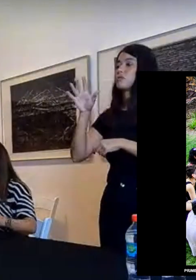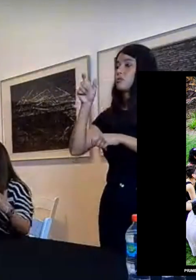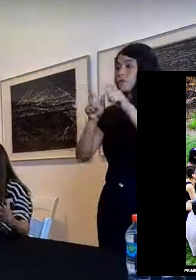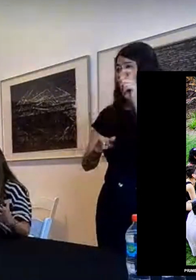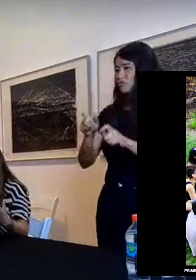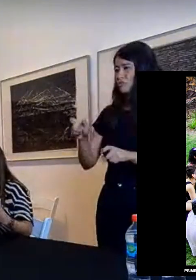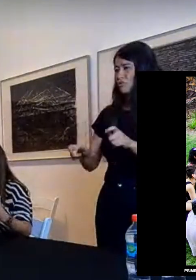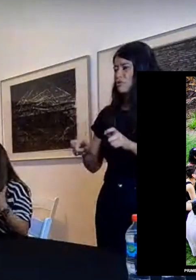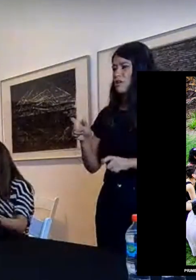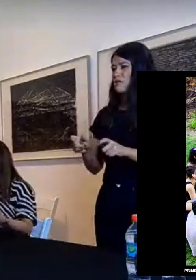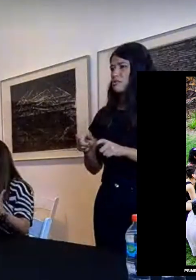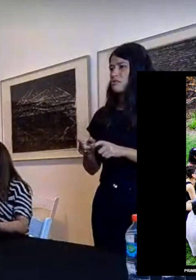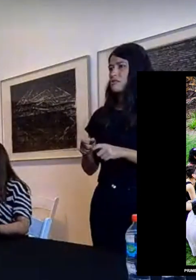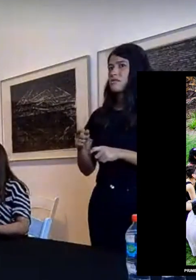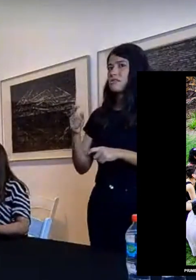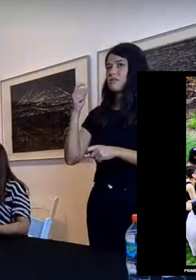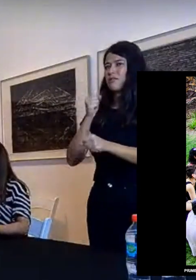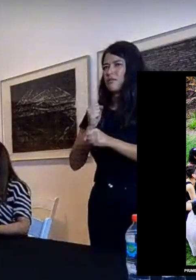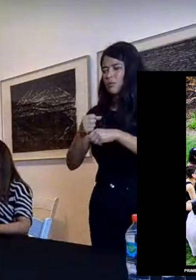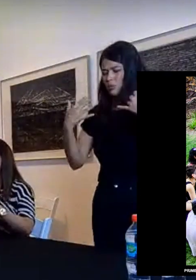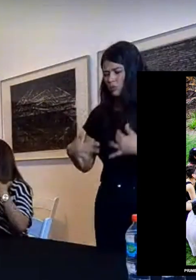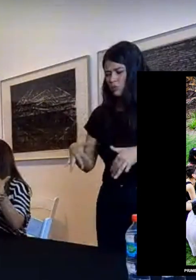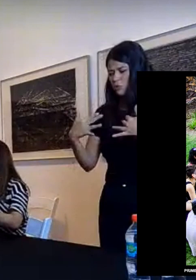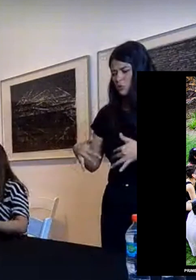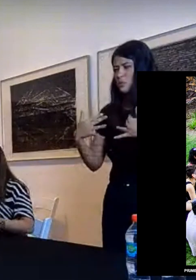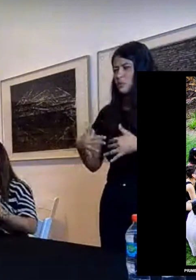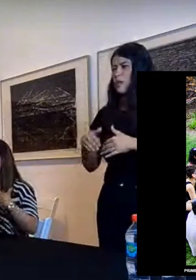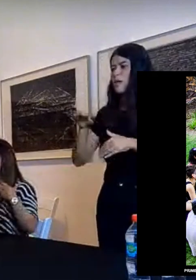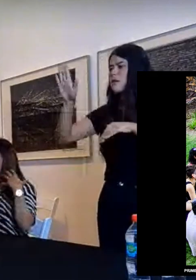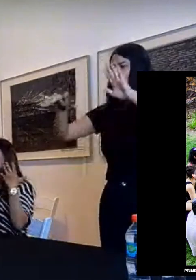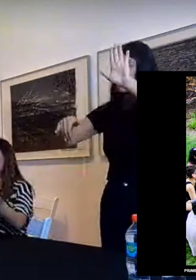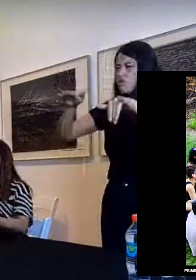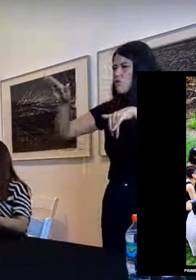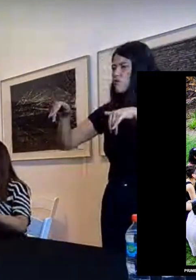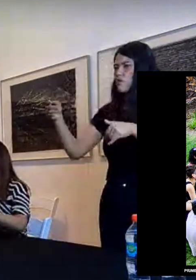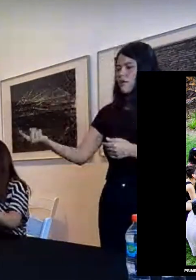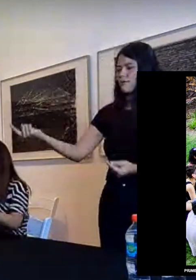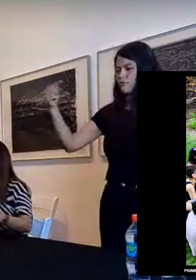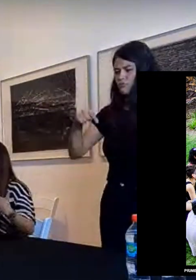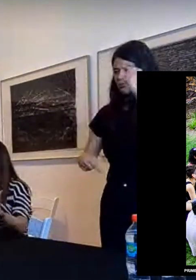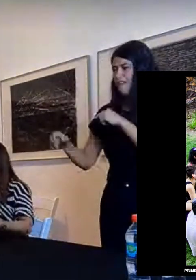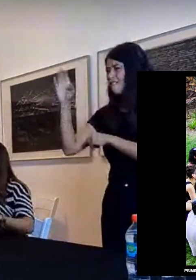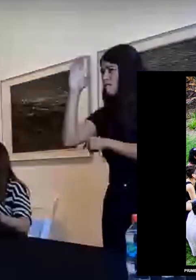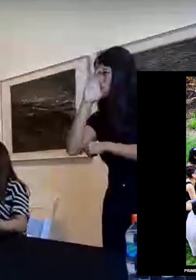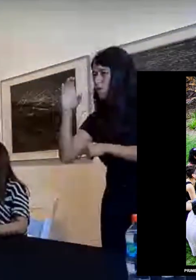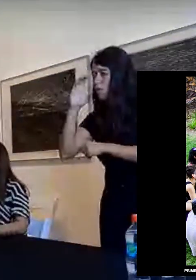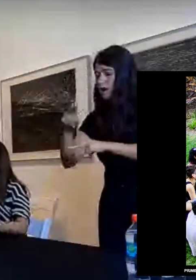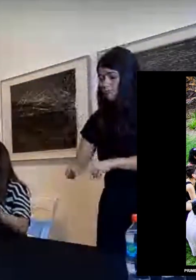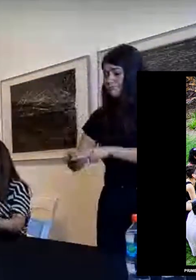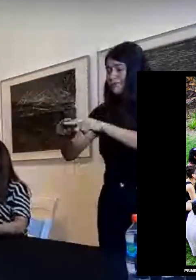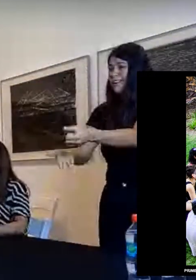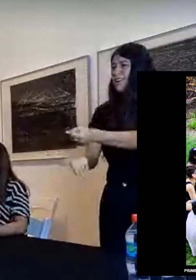despliegue enorme, ustedes me imagino lo que significa eso, una convocatoria, todo búsqueda de recursos para